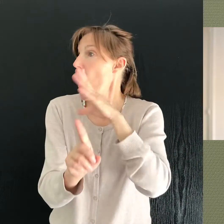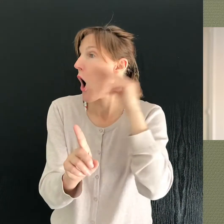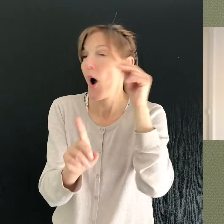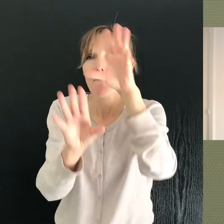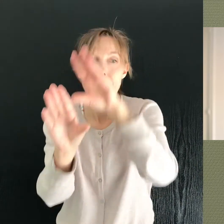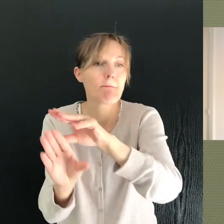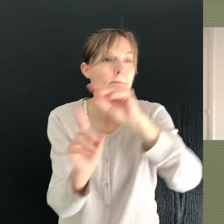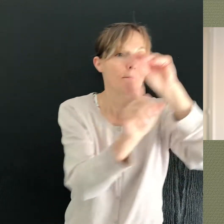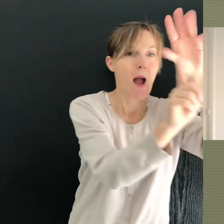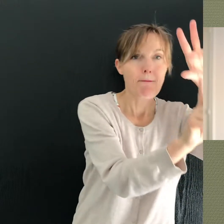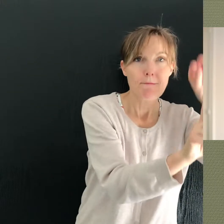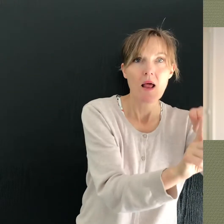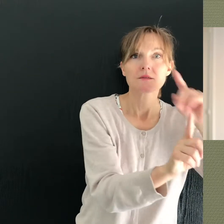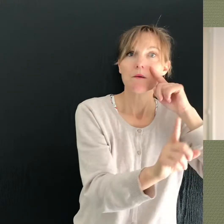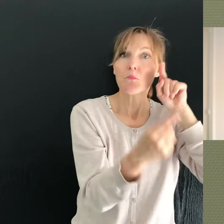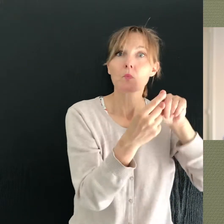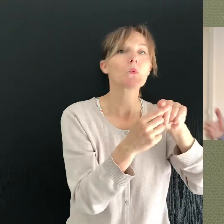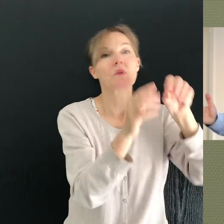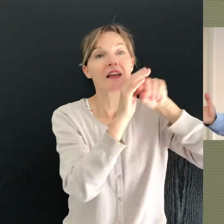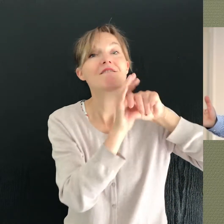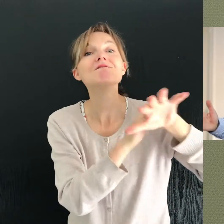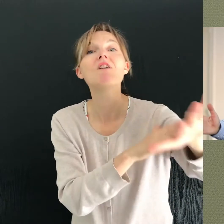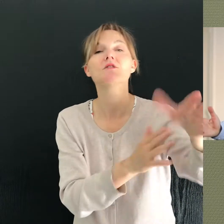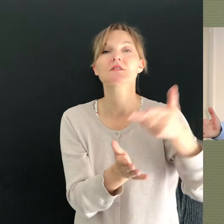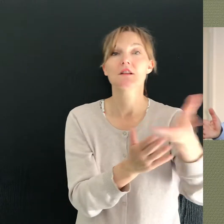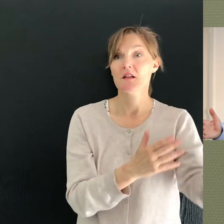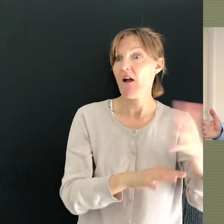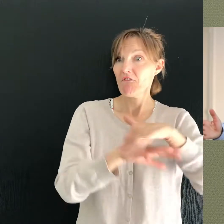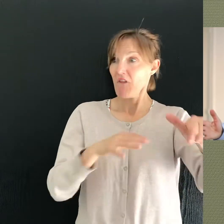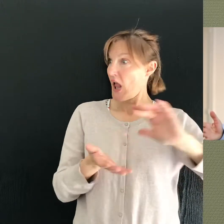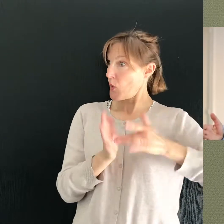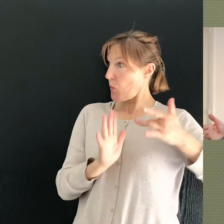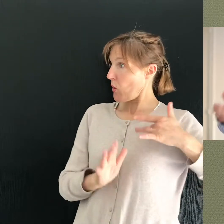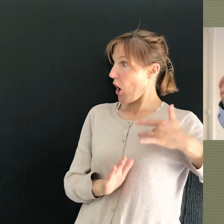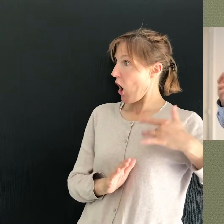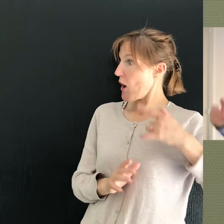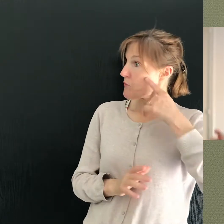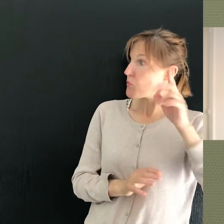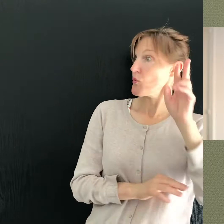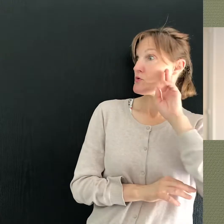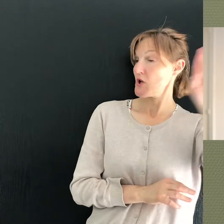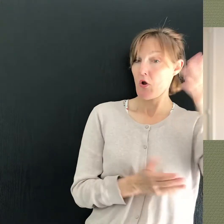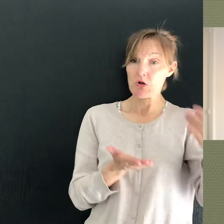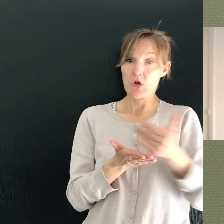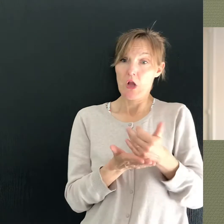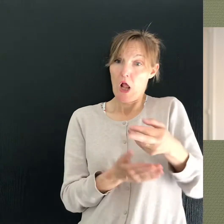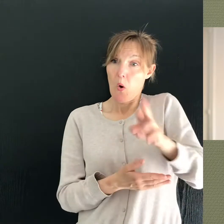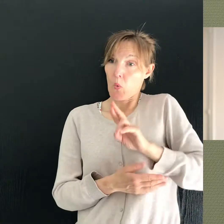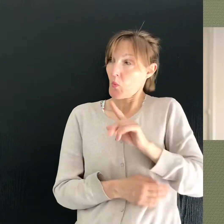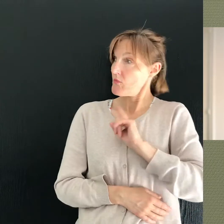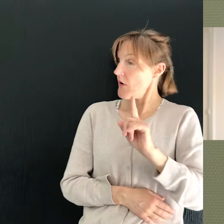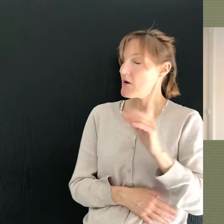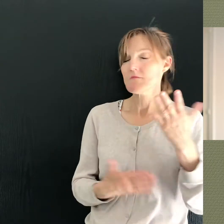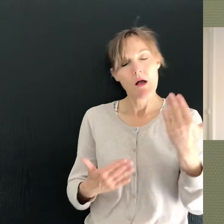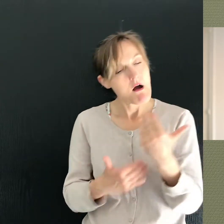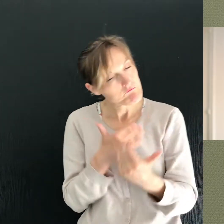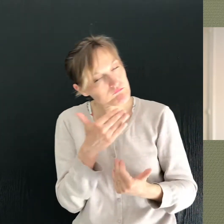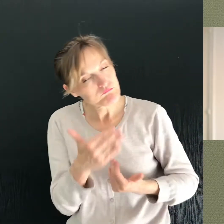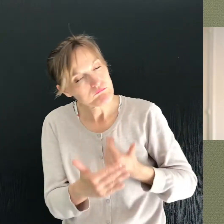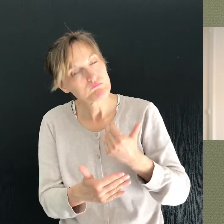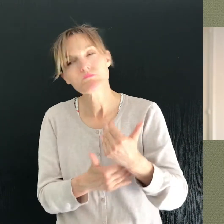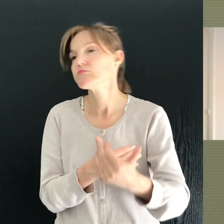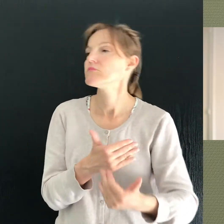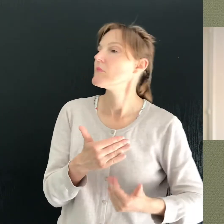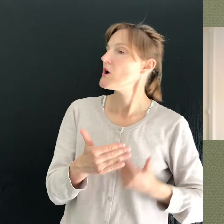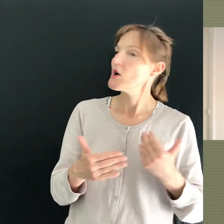prêcher l'Évangile. Et ils le font de tout leur cœur pour le Seigneur, sans avoir de salaire en retour, mais en marchant par